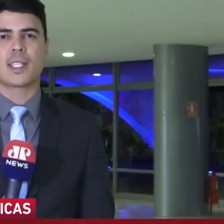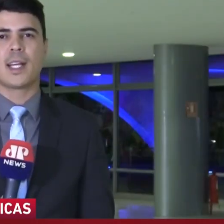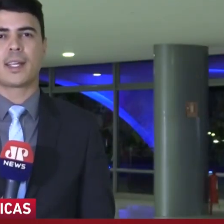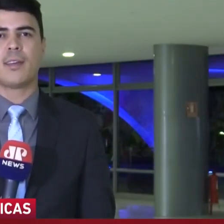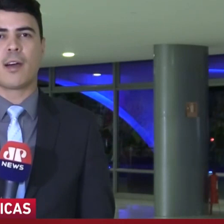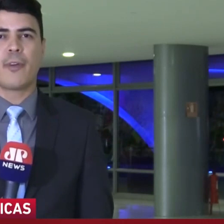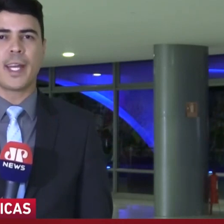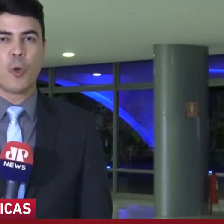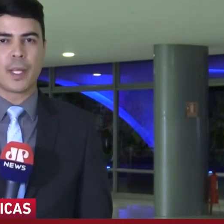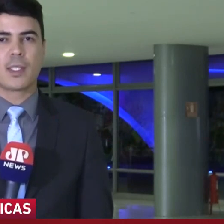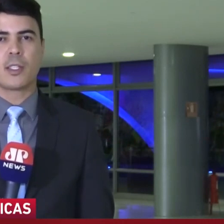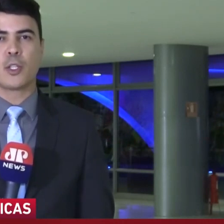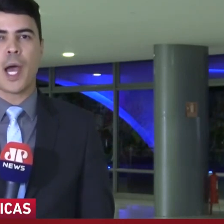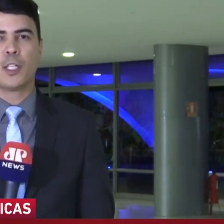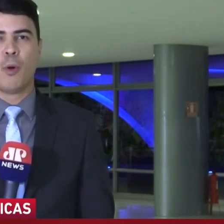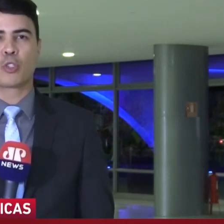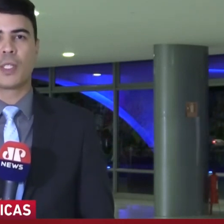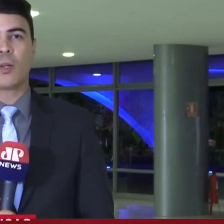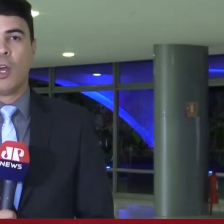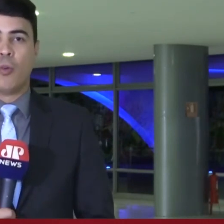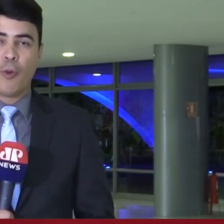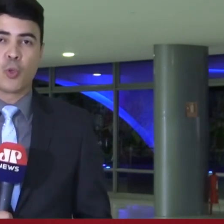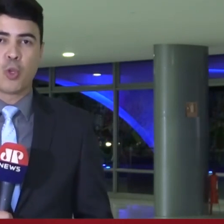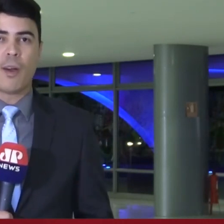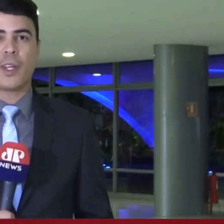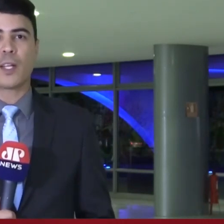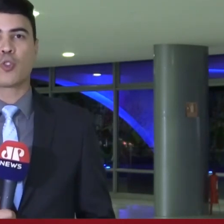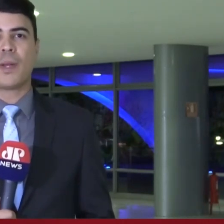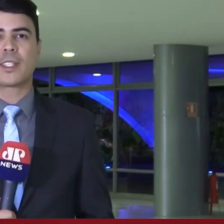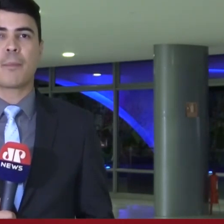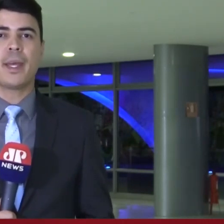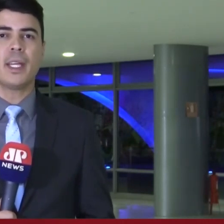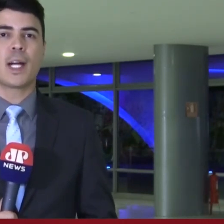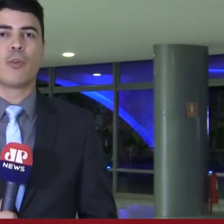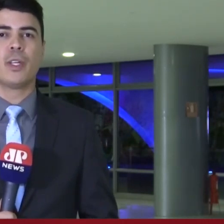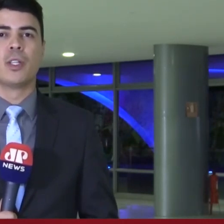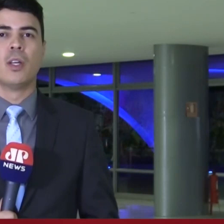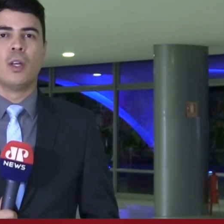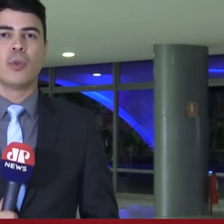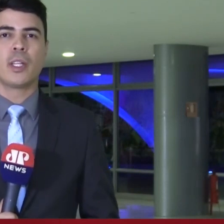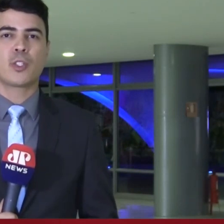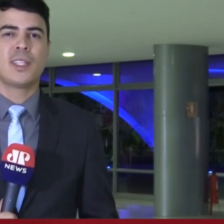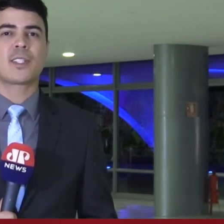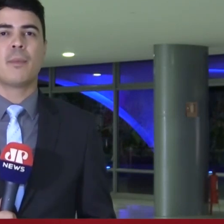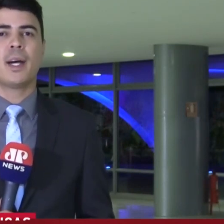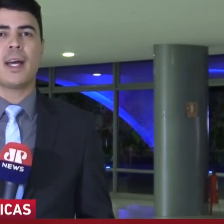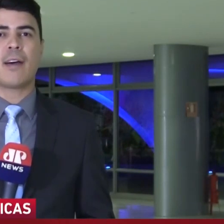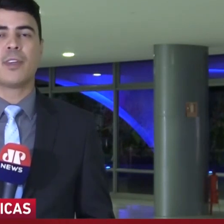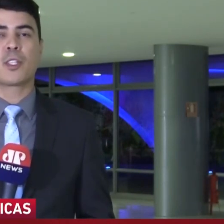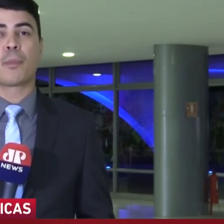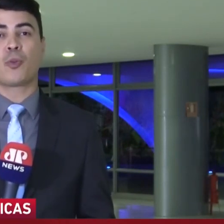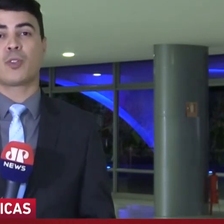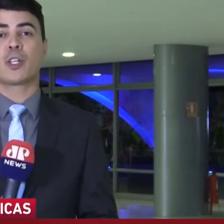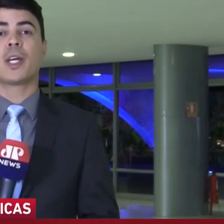live nesta quinta-feira, o presidente Jair Bolsonaro voltou a falar sobre a CPI da Covid. No início da semana,